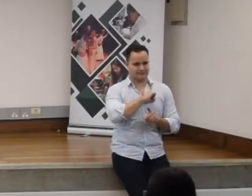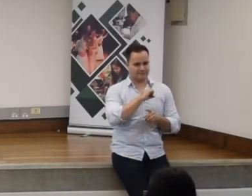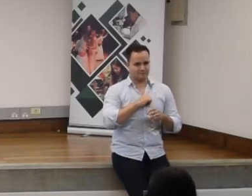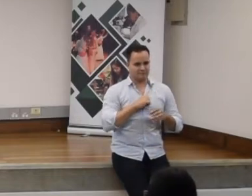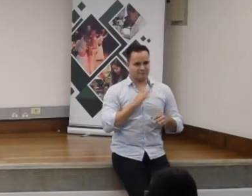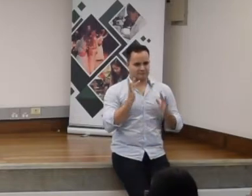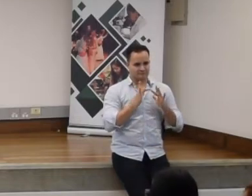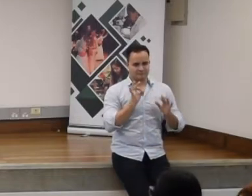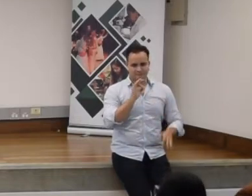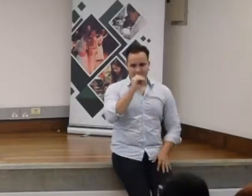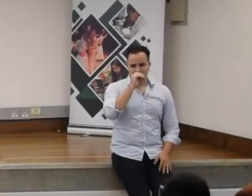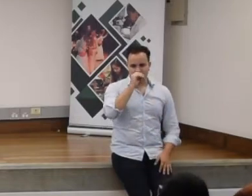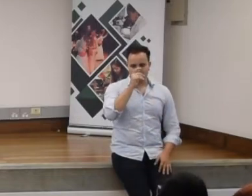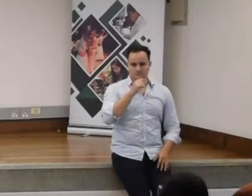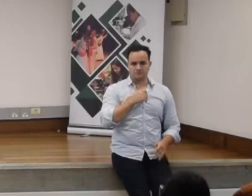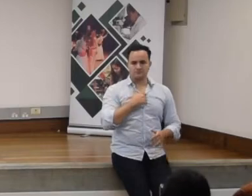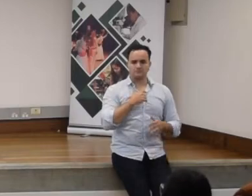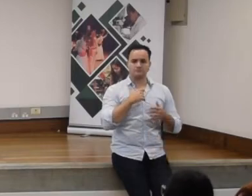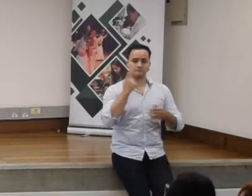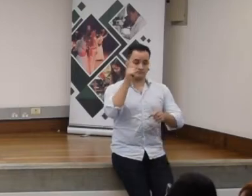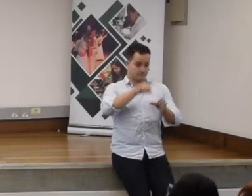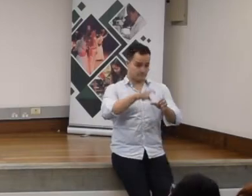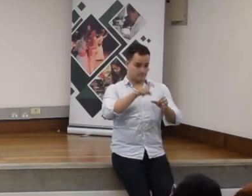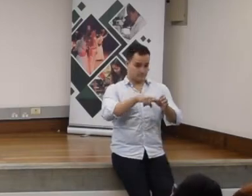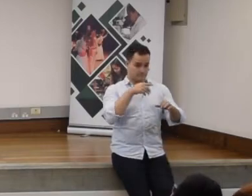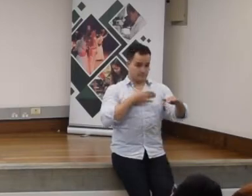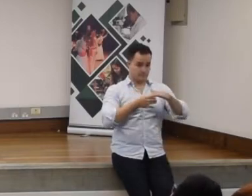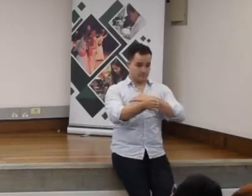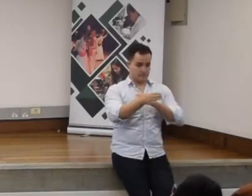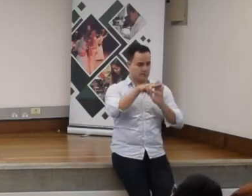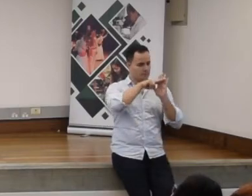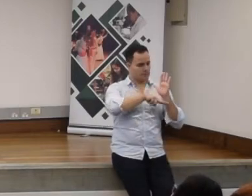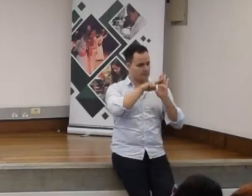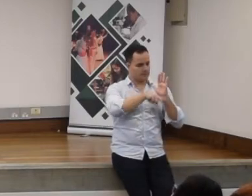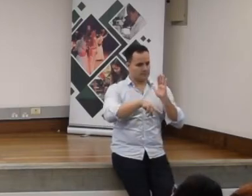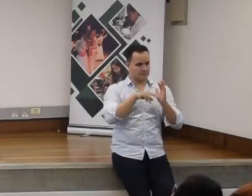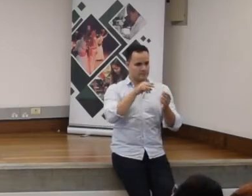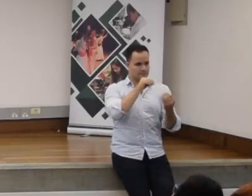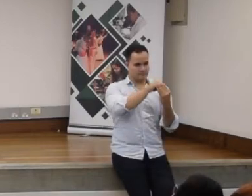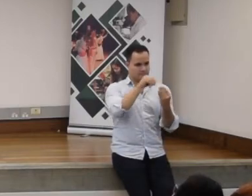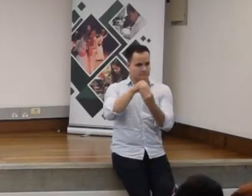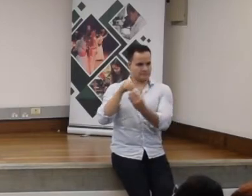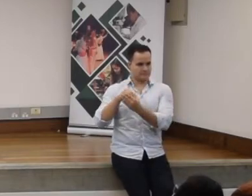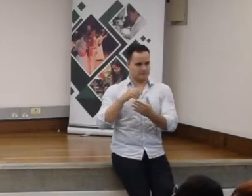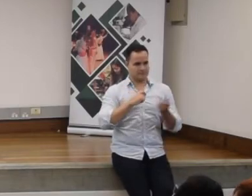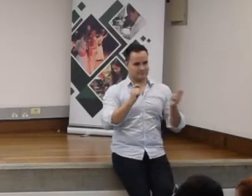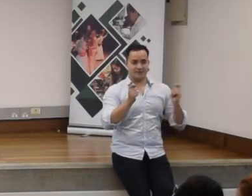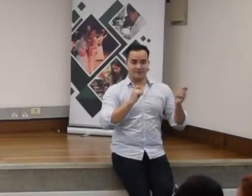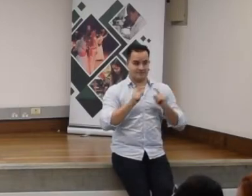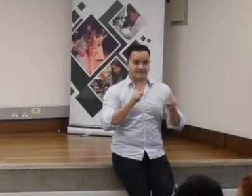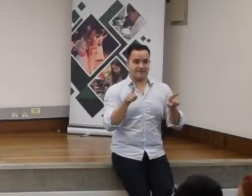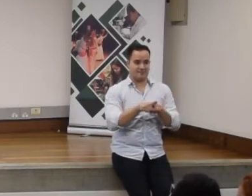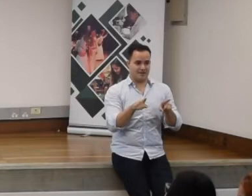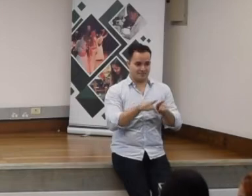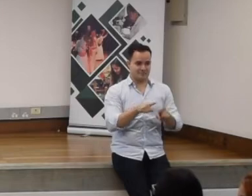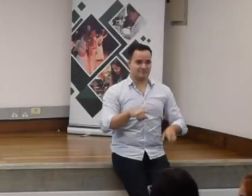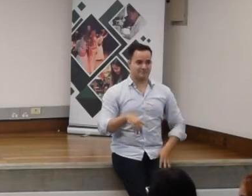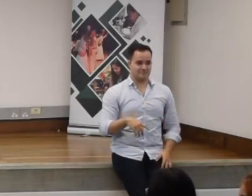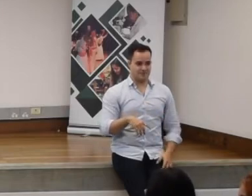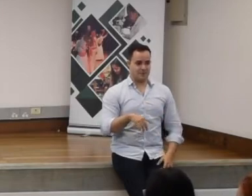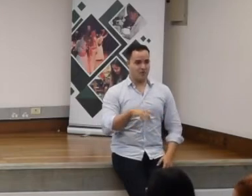políticas de admisión diferenciadas, medidas para la permanencia